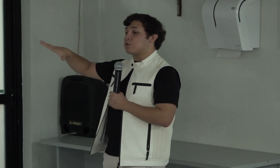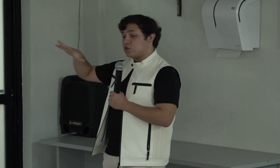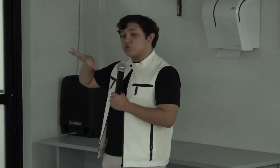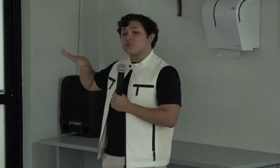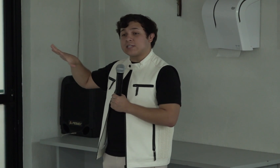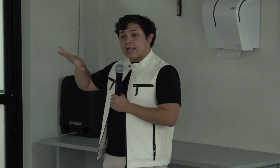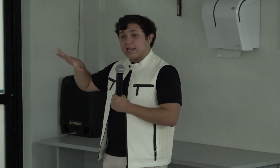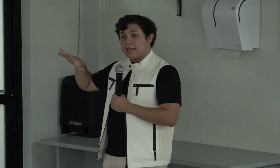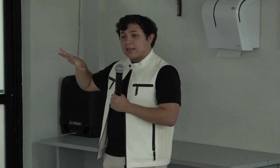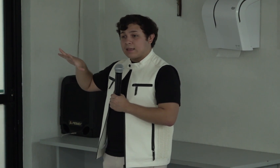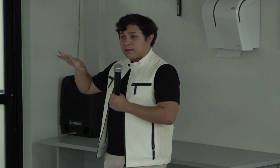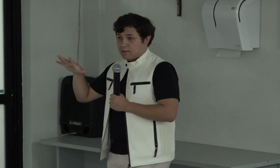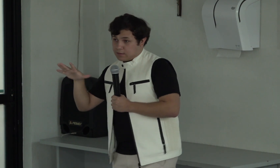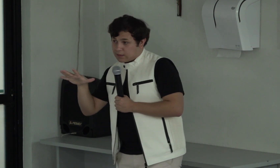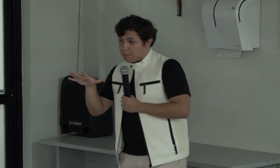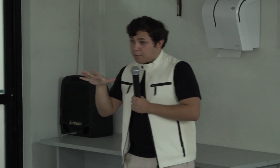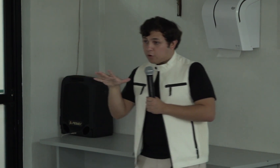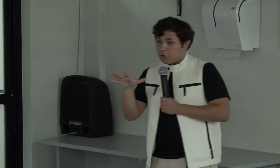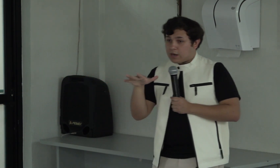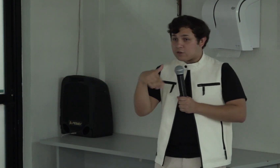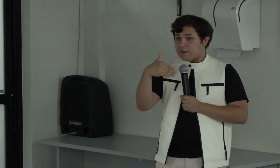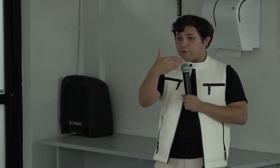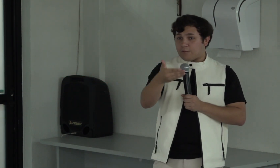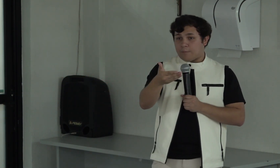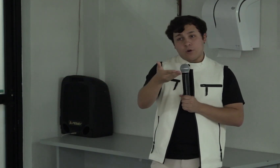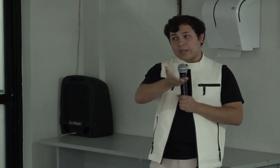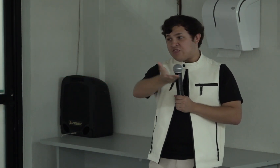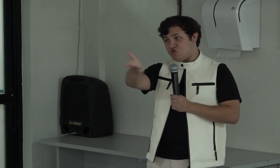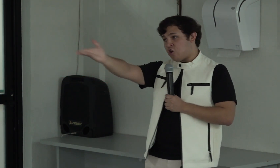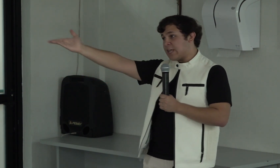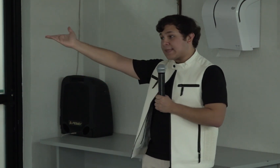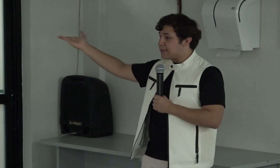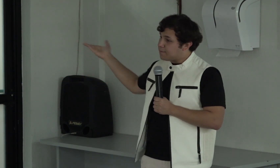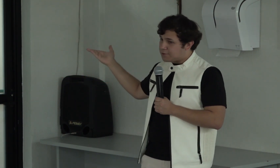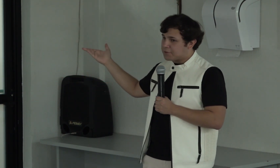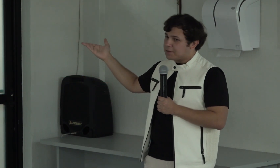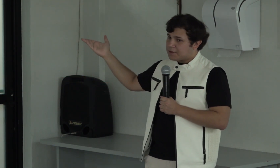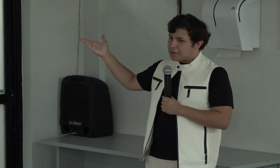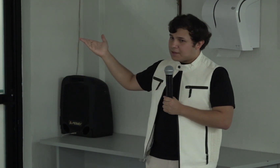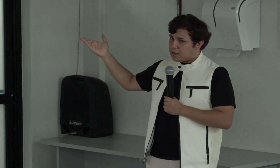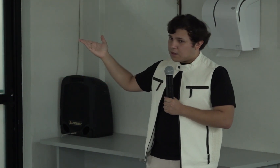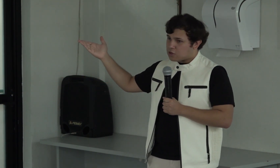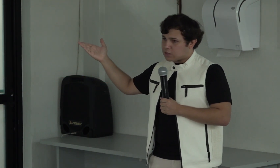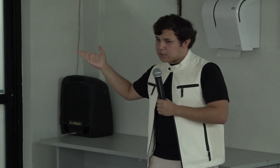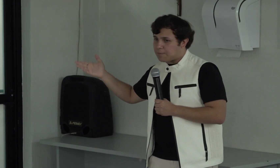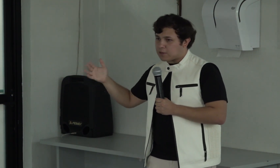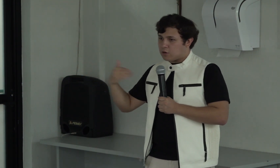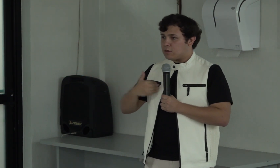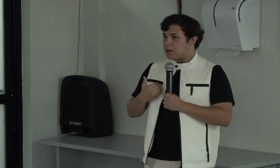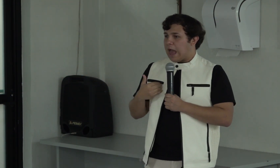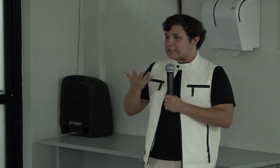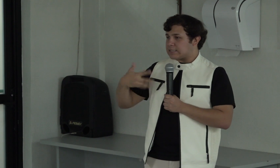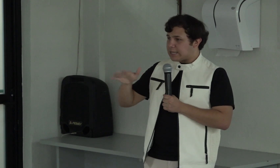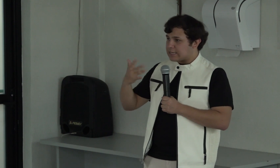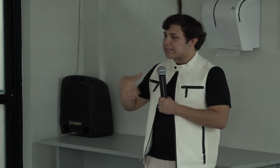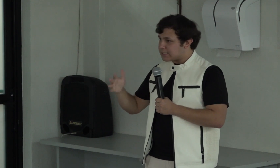cuestión social, ni tampoco de la otra forma porque no le entendemos. Entonces, ¿qué pasó? Hace señas